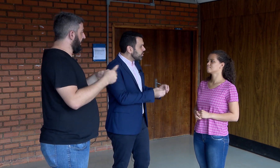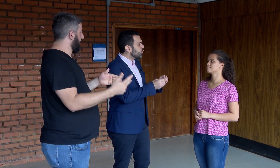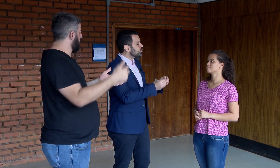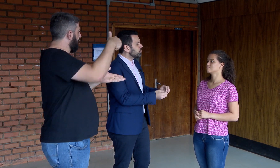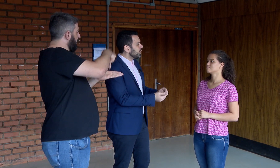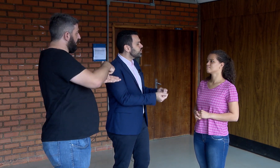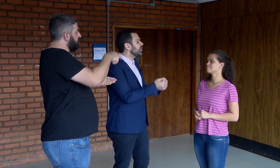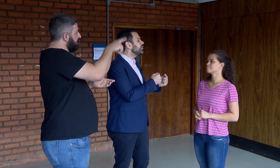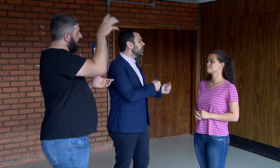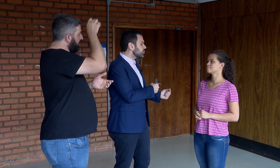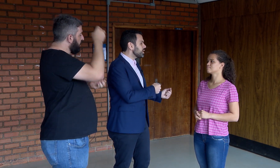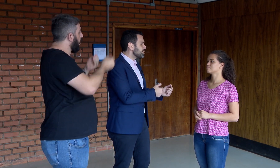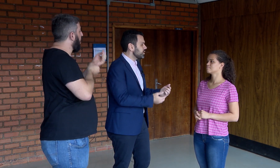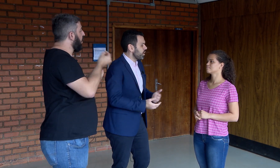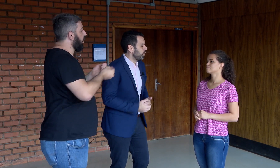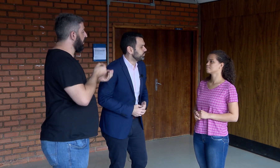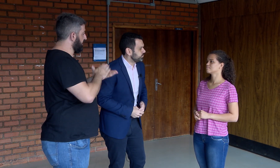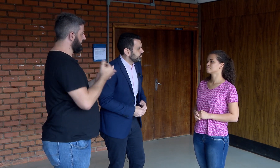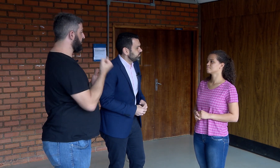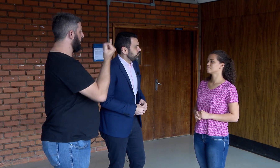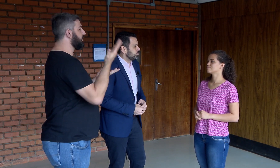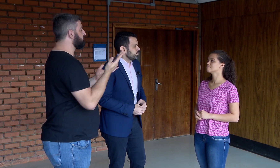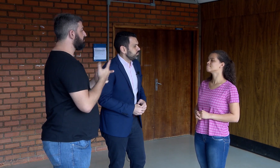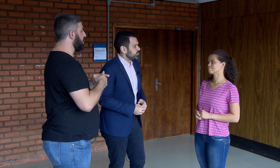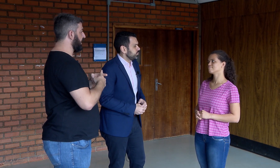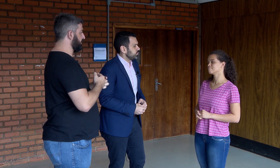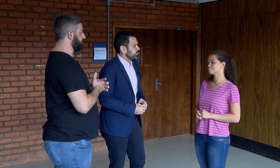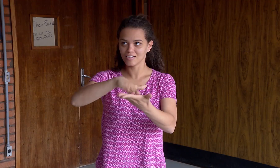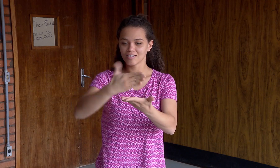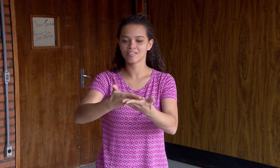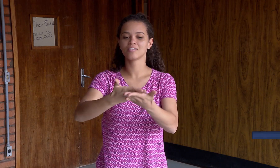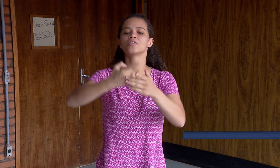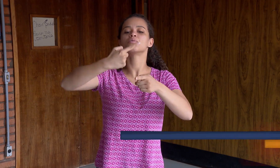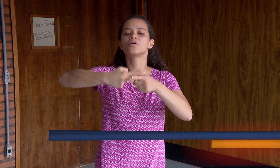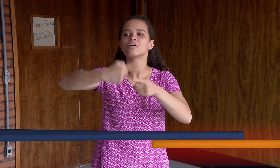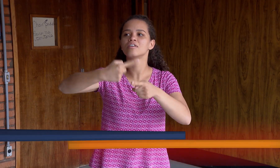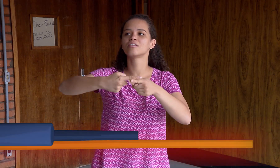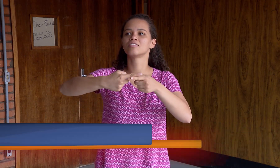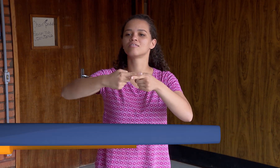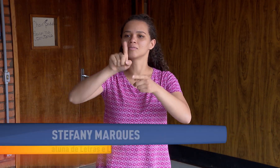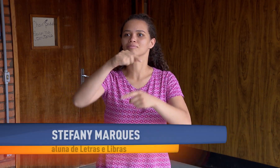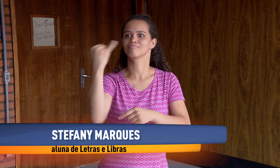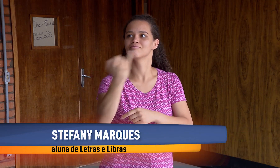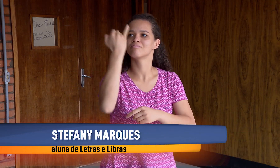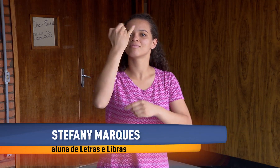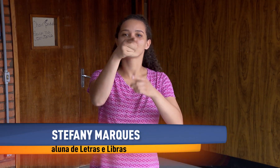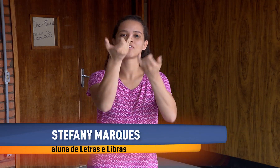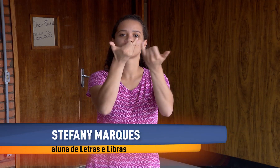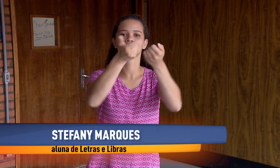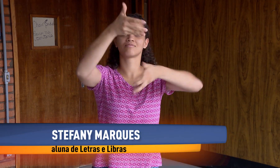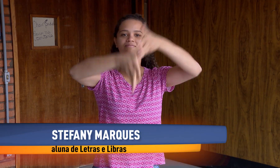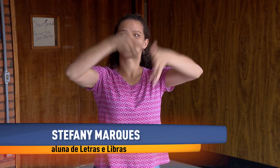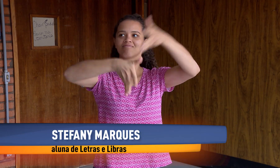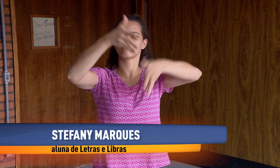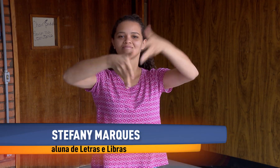como estudante, dentro da sala de aula? Ter um intérprete em sala de aula para mim é muito importante,